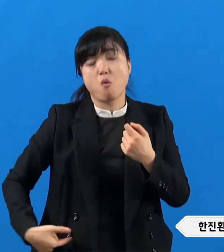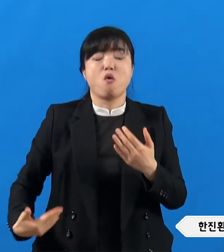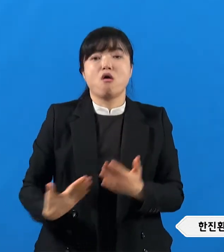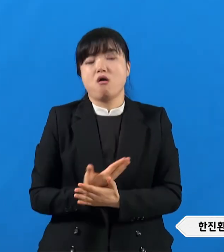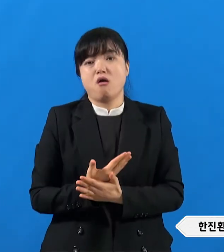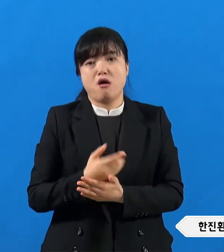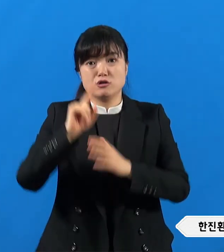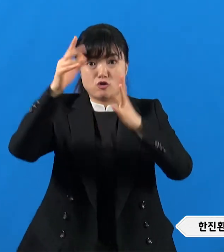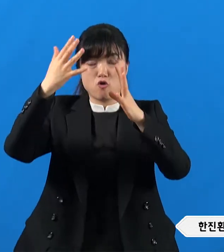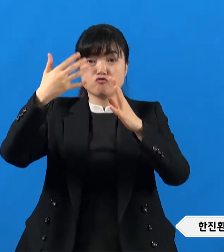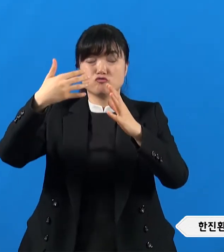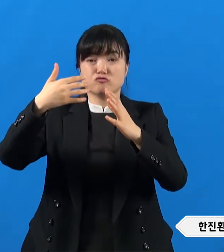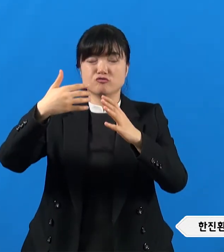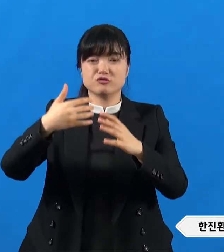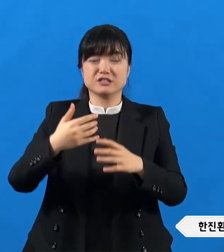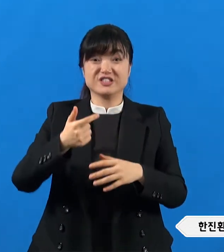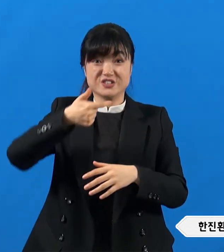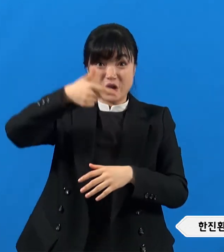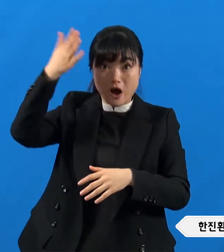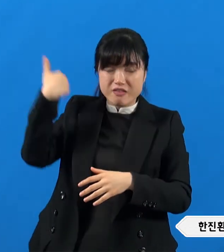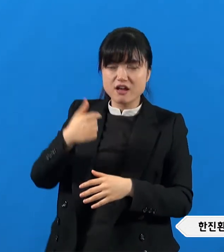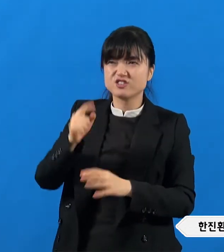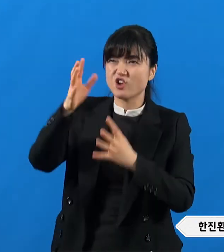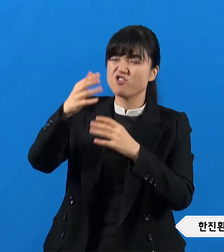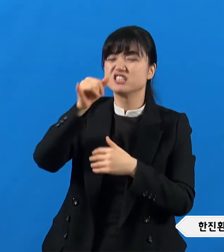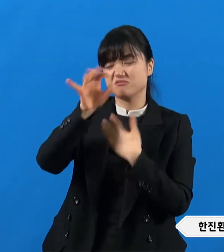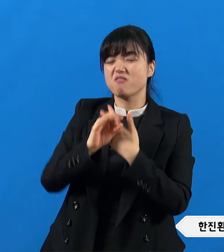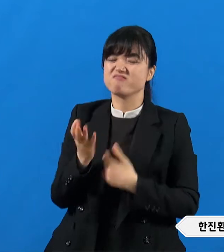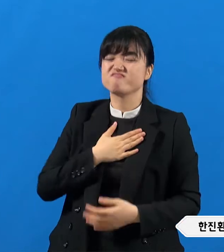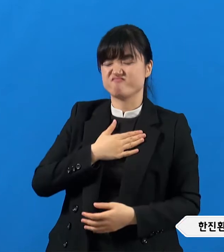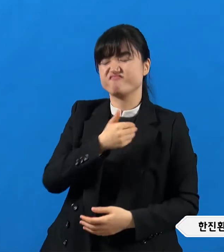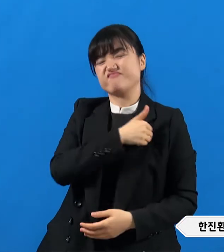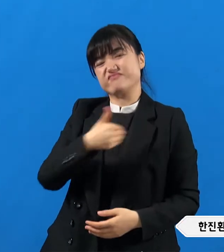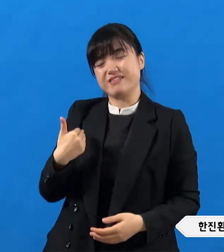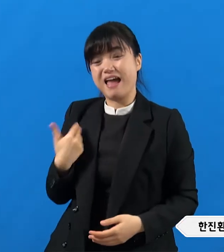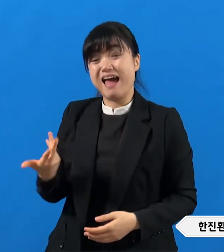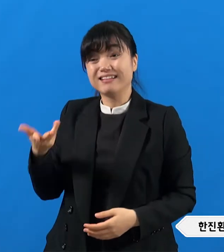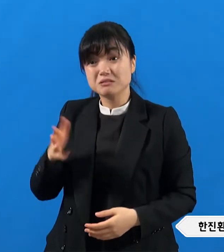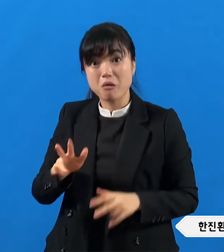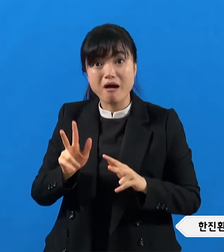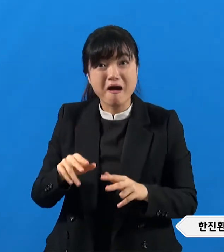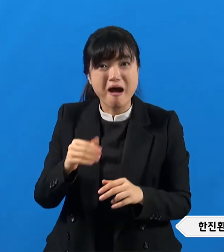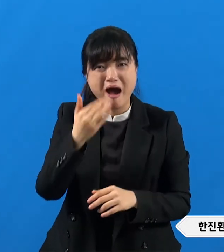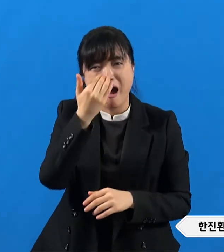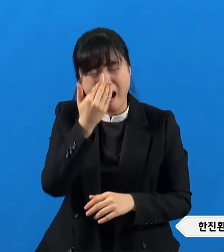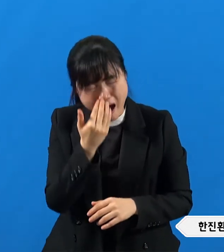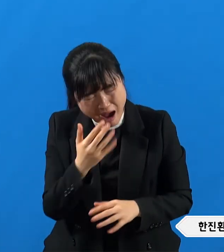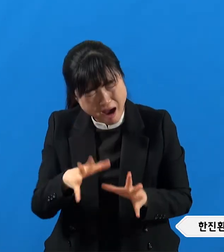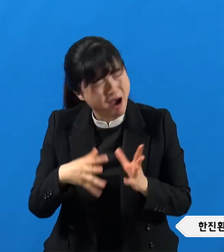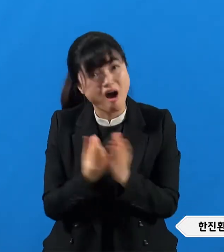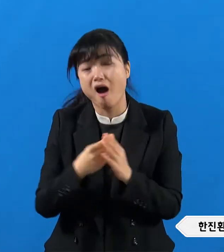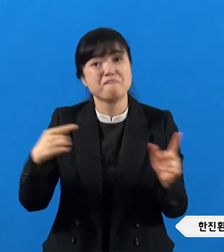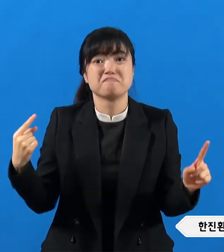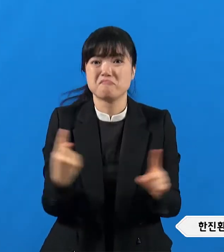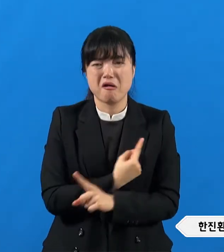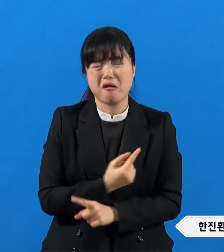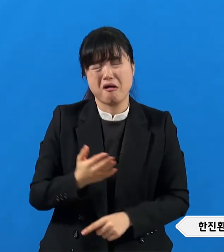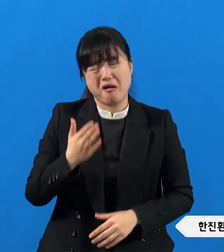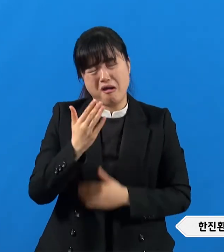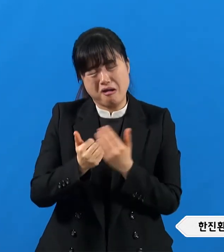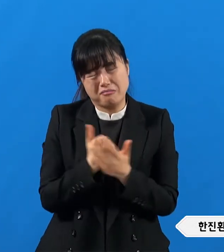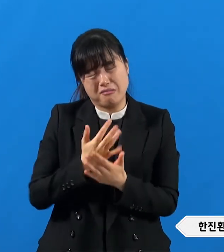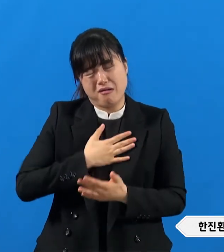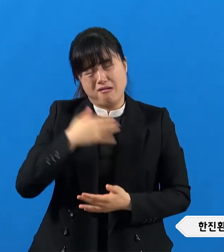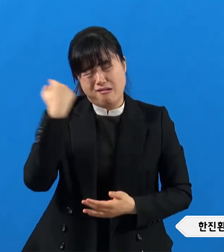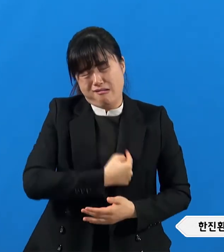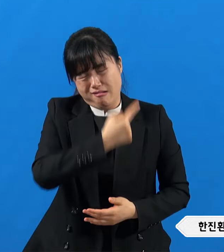천국이 있으면 자기가 제일 먼저 갈 거라던 사람이 도둑놈도 나 같은 도둑놈이 없다고 그렇게 눈물을